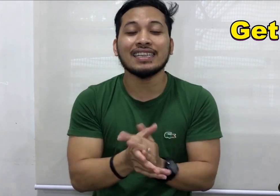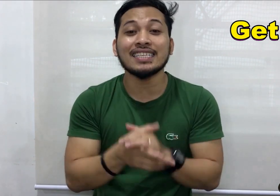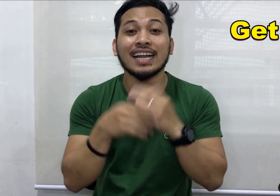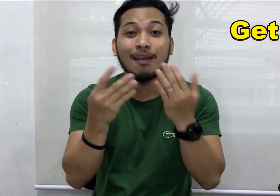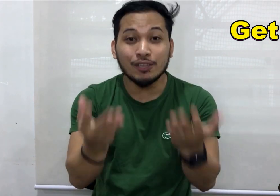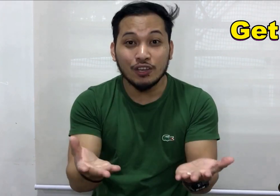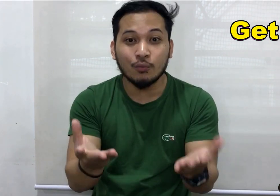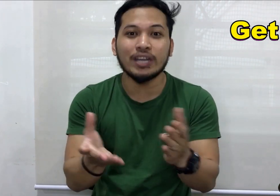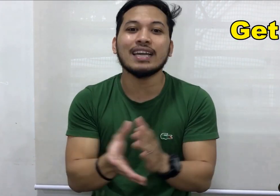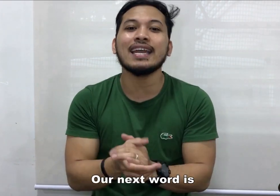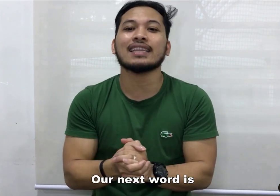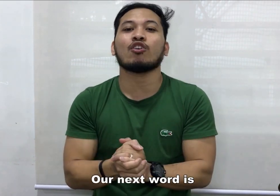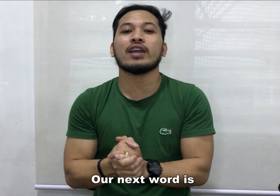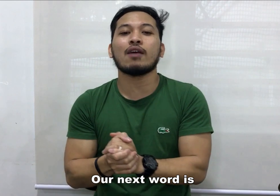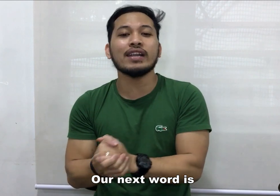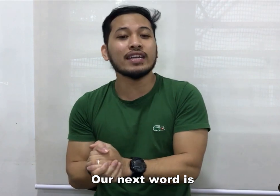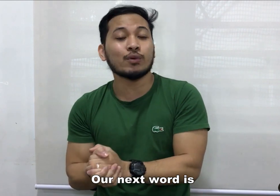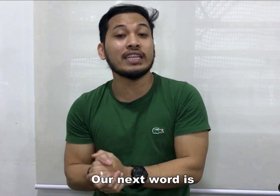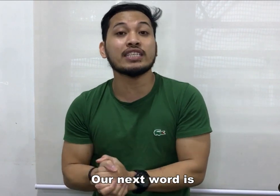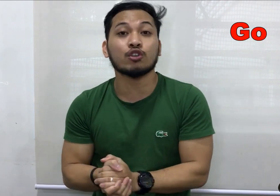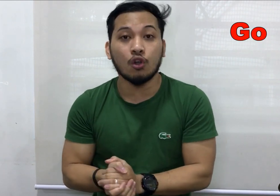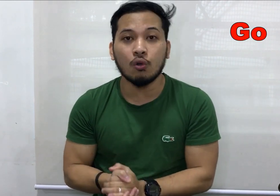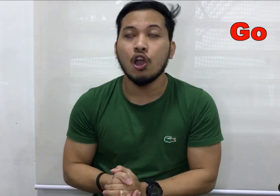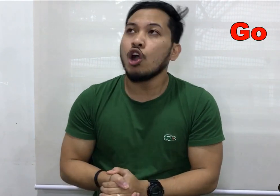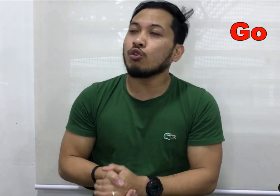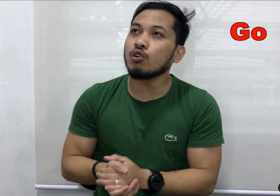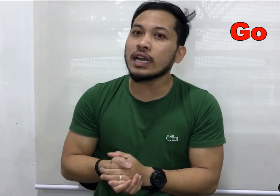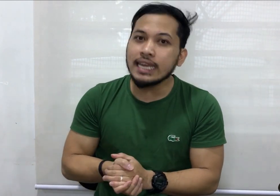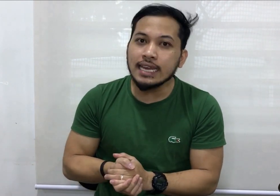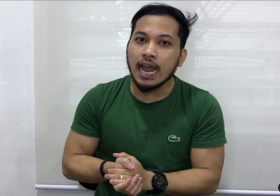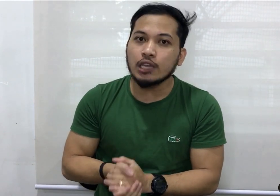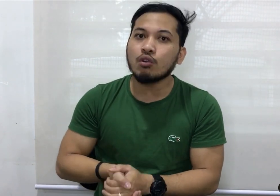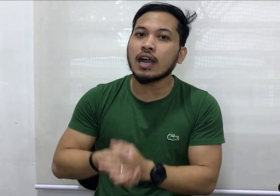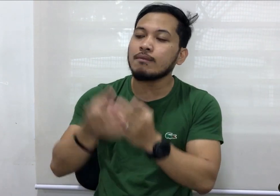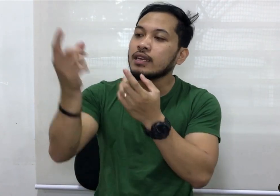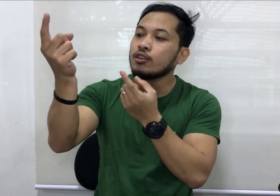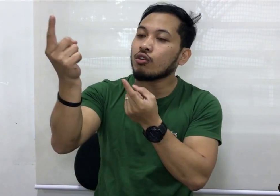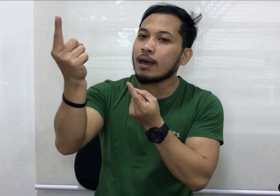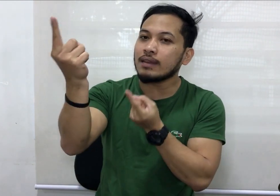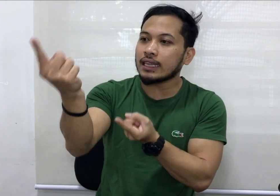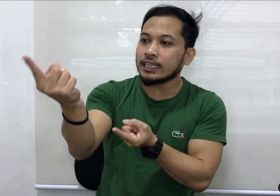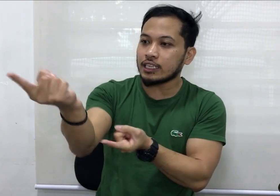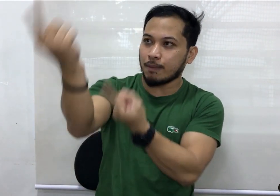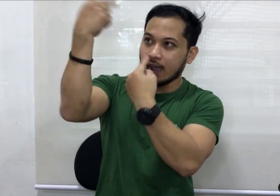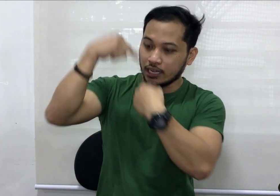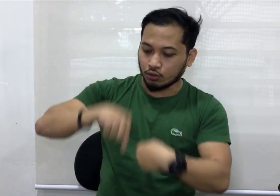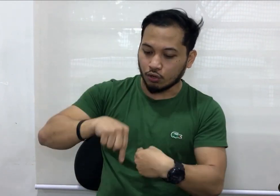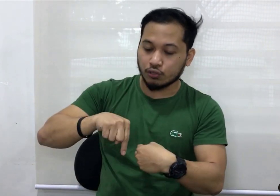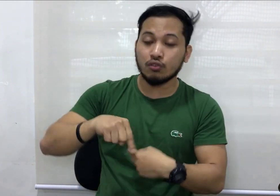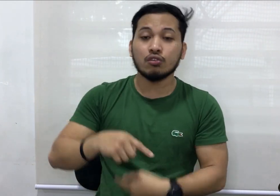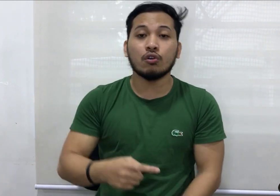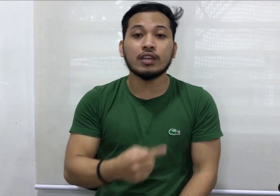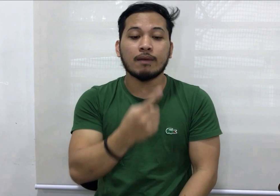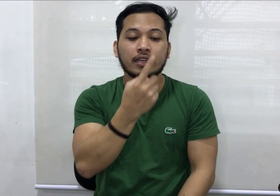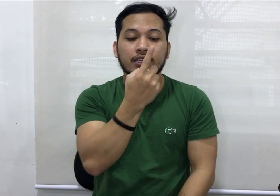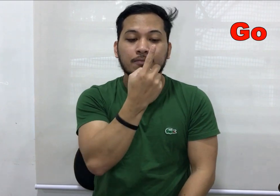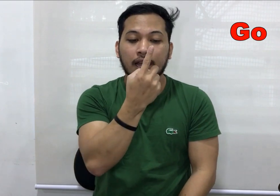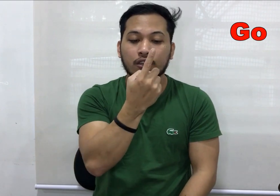At least nagamit yun yung word na get. Okay, our next word is go. Kung kanina, yung come natin is paganito, so yung go naman is